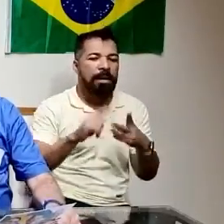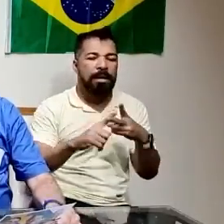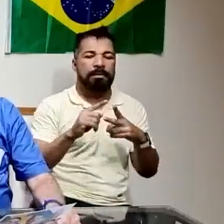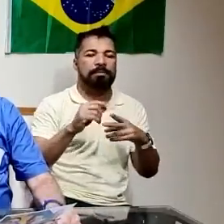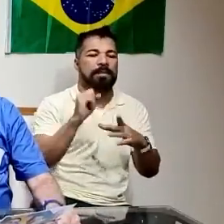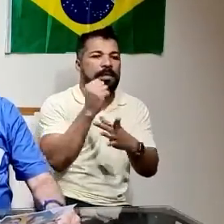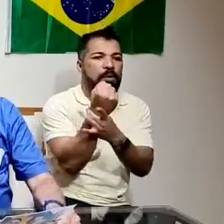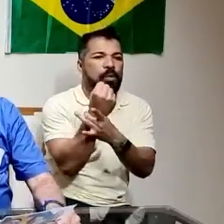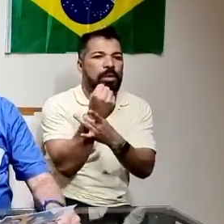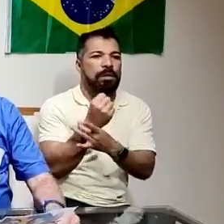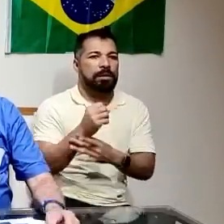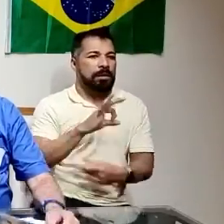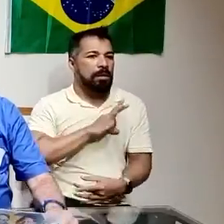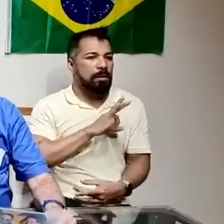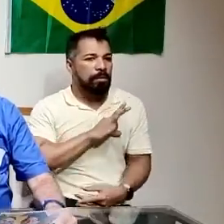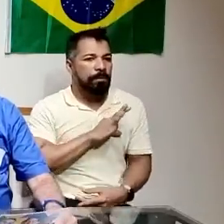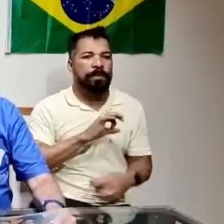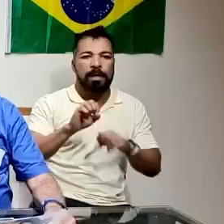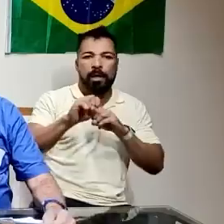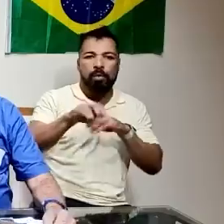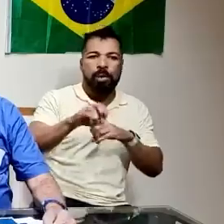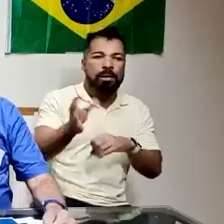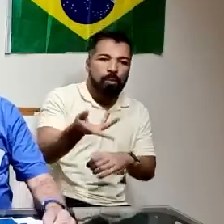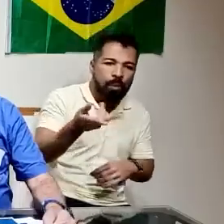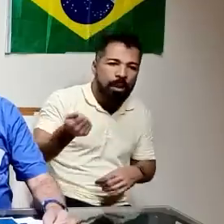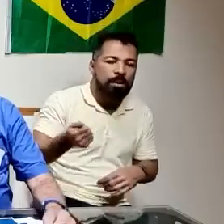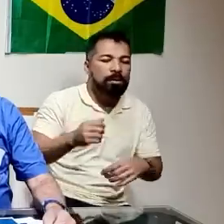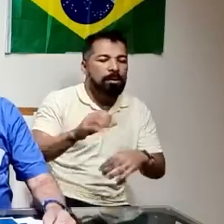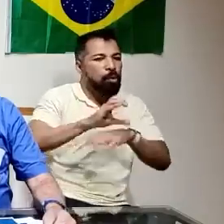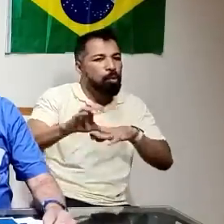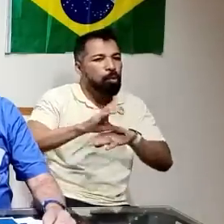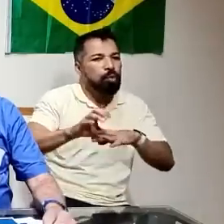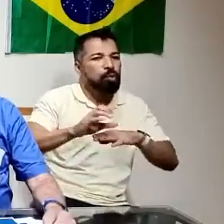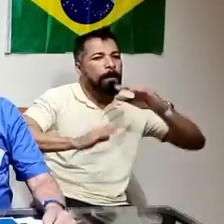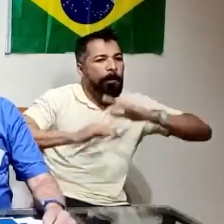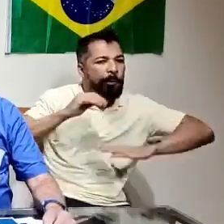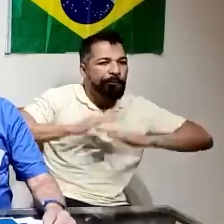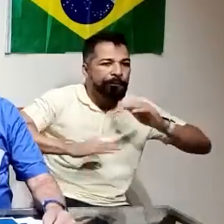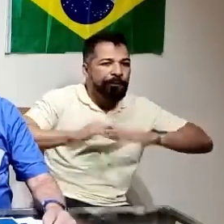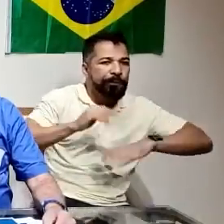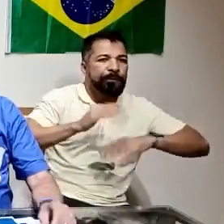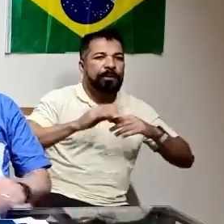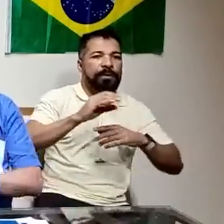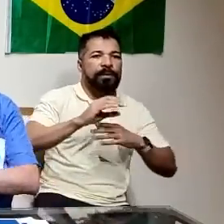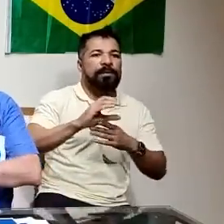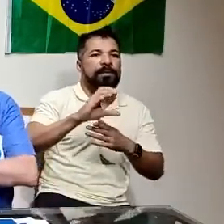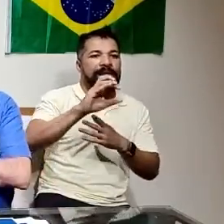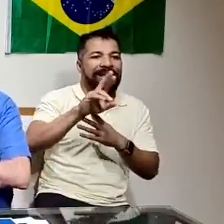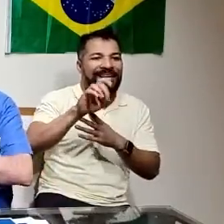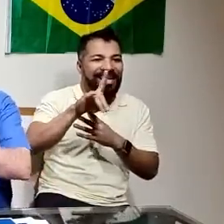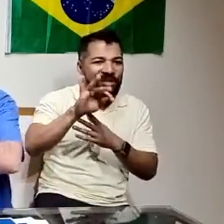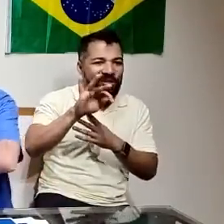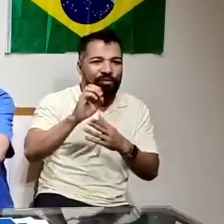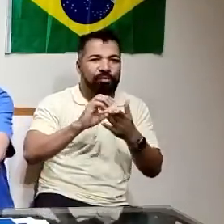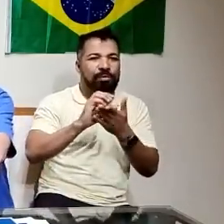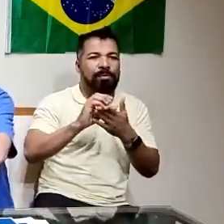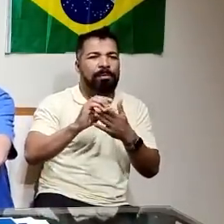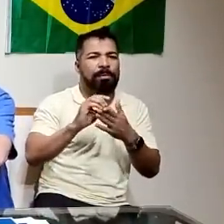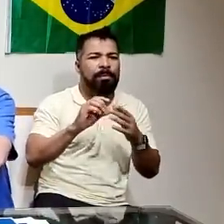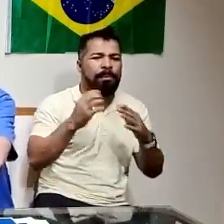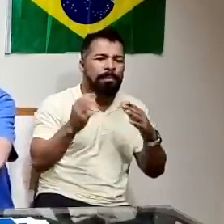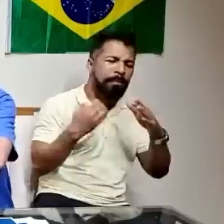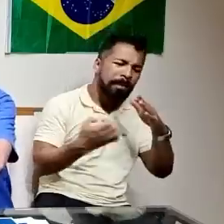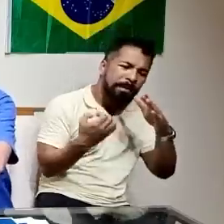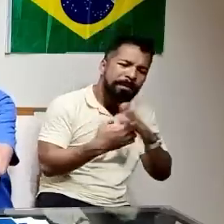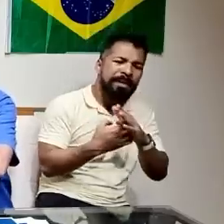segurança pública, na educação de qualidade, na capacitação profissional, né? No crédito para o micro, para o pequeno, ou seja, usando